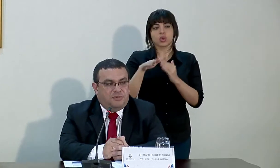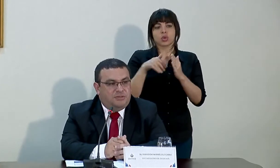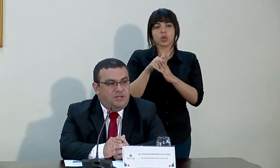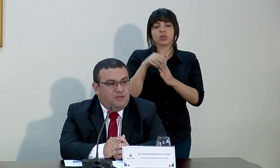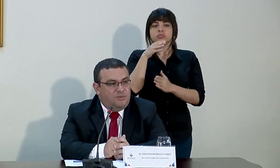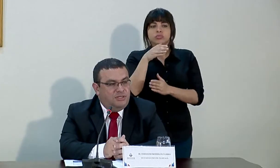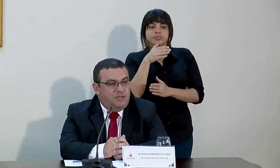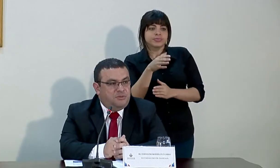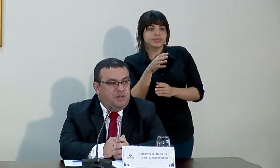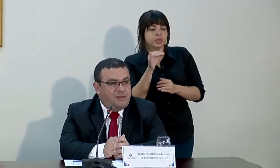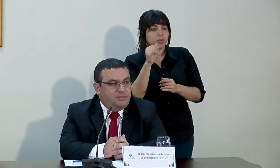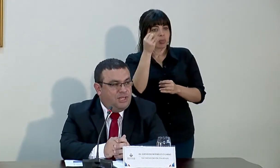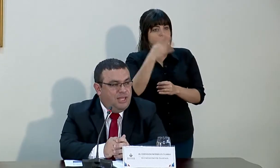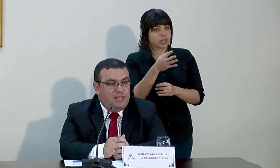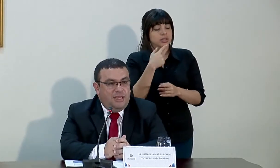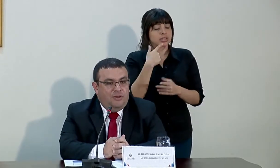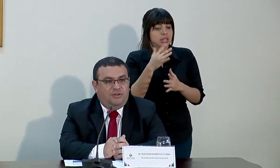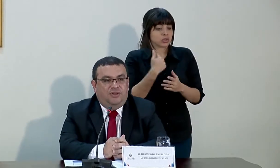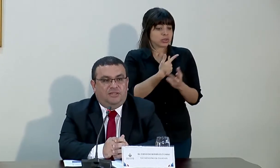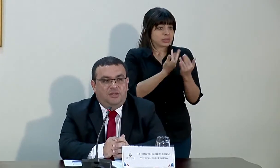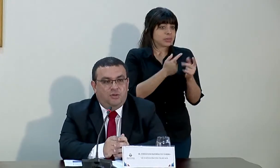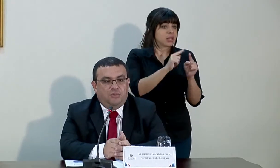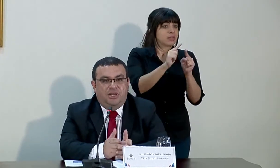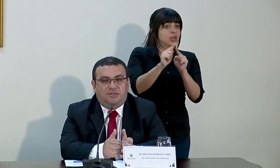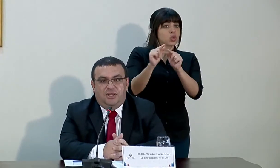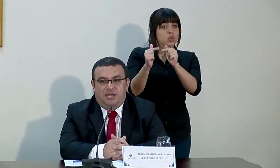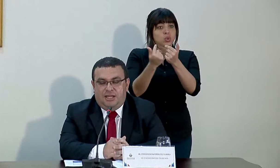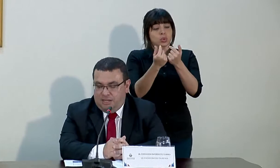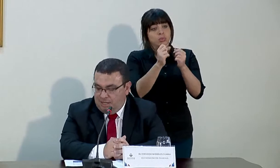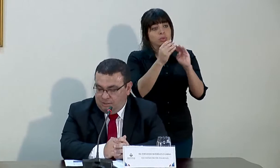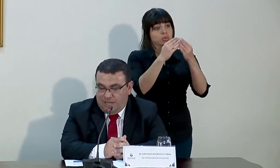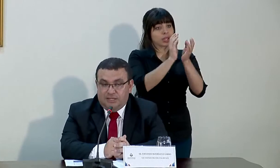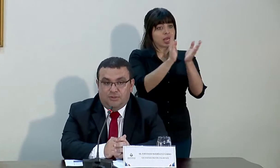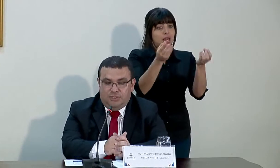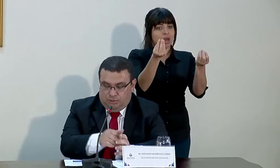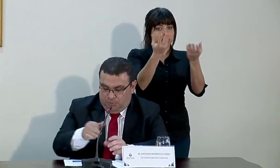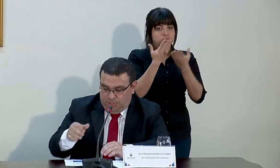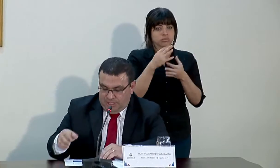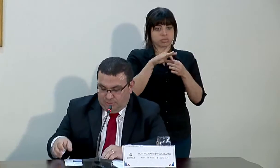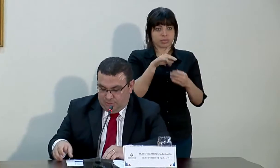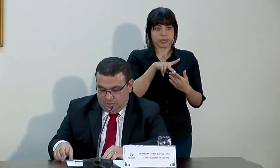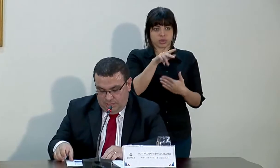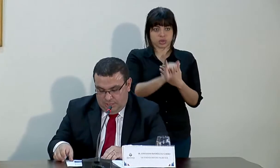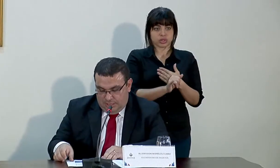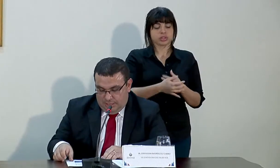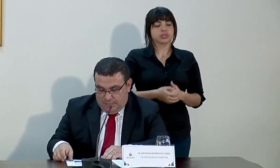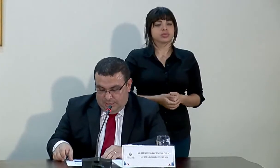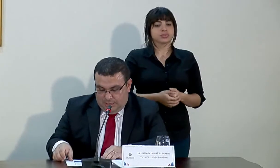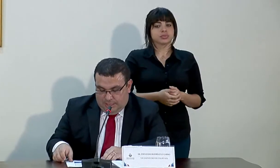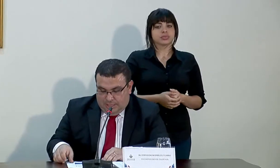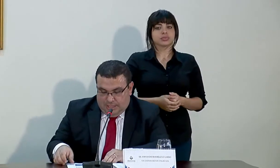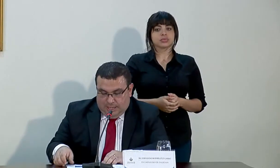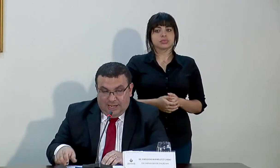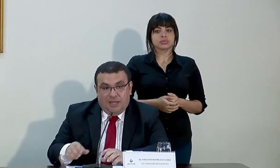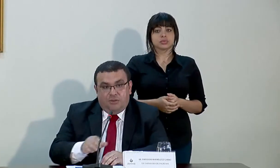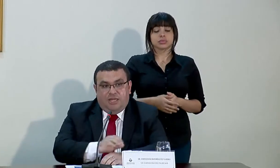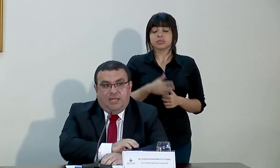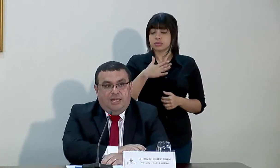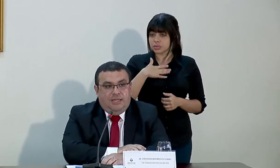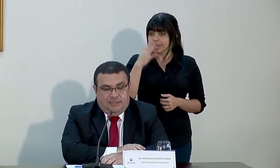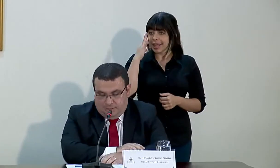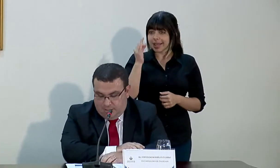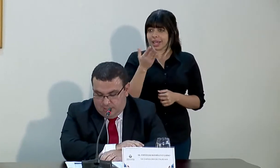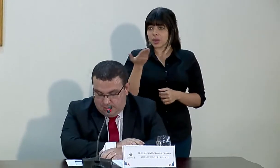esas observaciones que, como les digo, esperamos que los diferentes grupos y la ciudadanía general nos hagan sobre estos proyectos. Creo